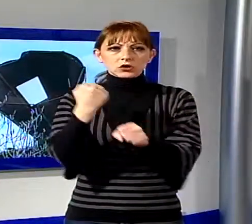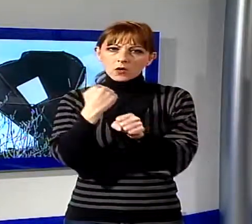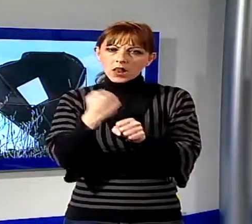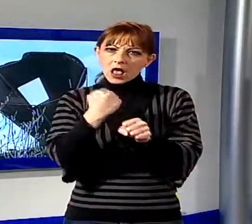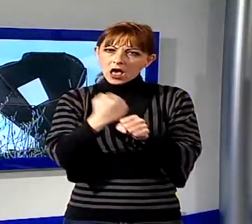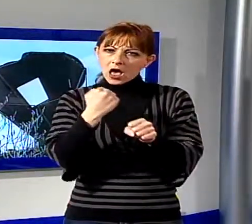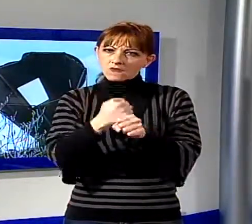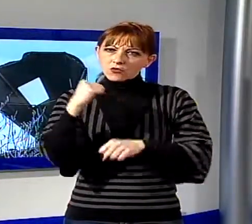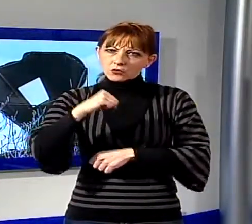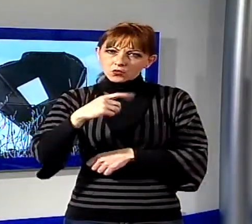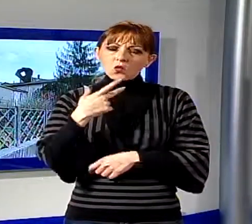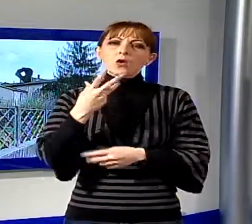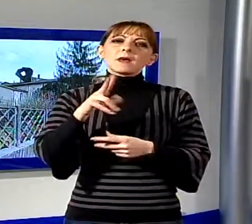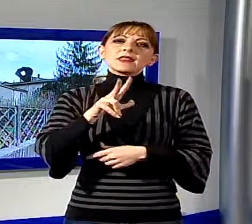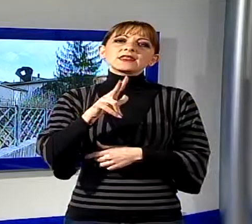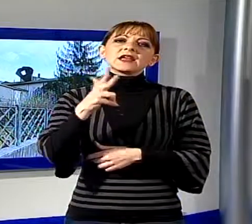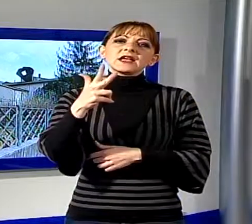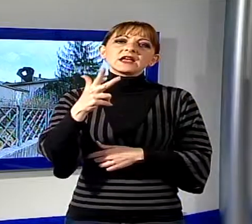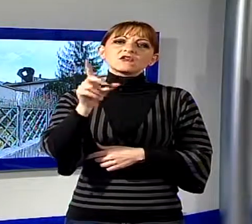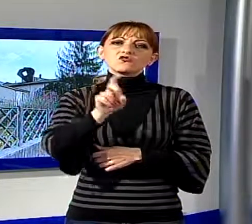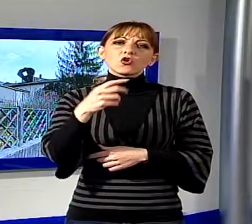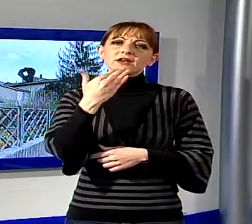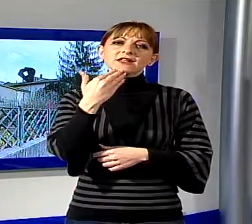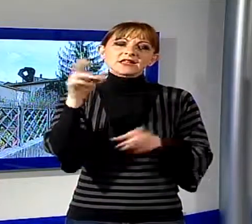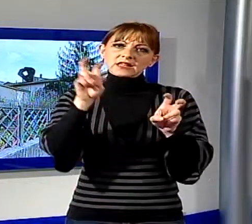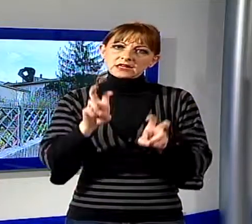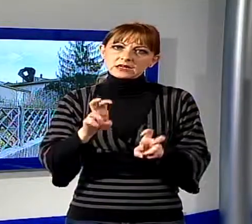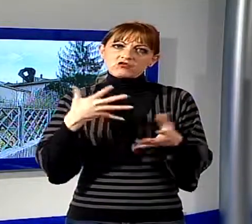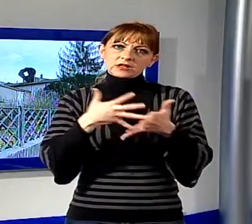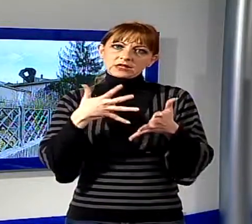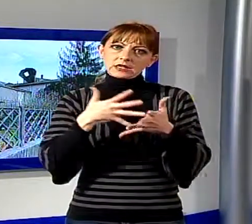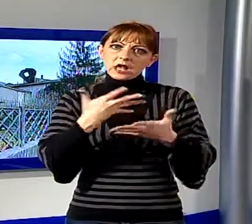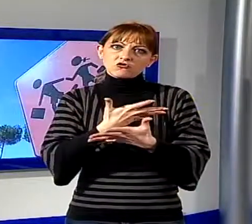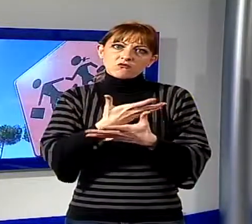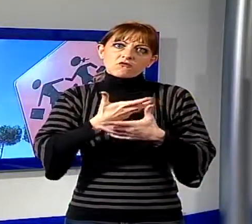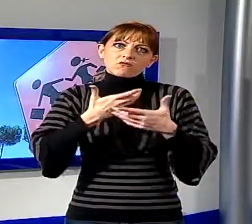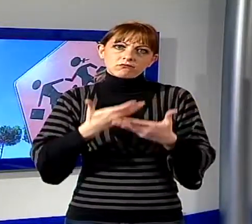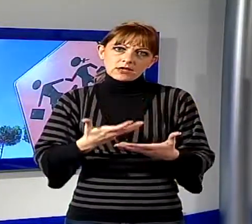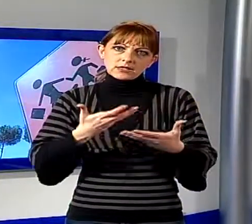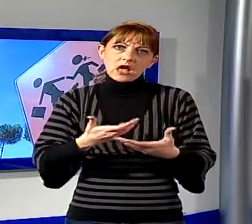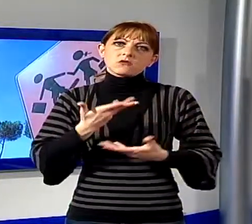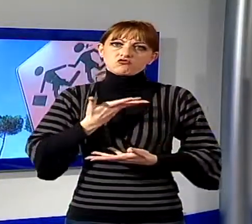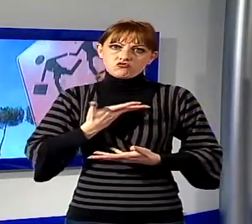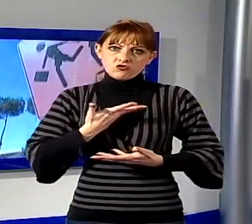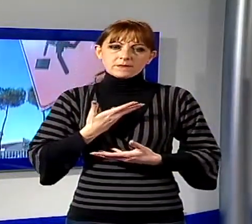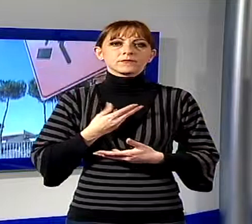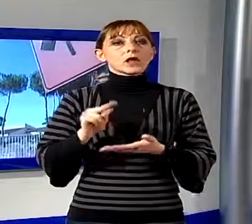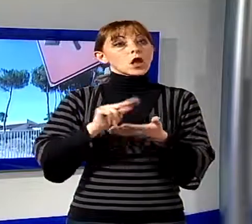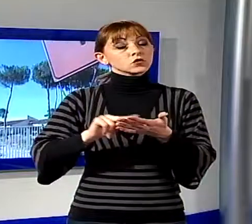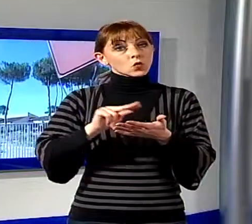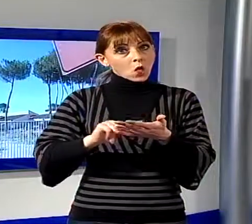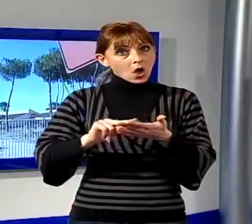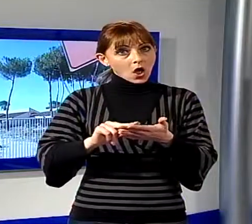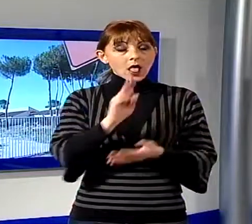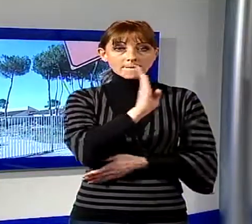e dopo 3 giorni, per molte famiglie, i disagi sono davvero pesanti. Il fronte scuole. A Barga, lunedì, le